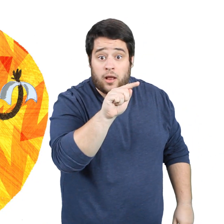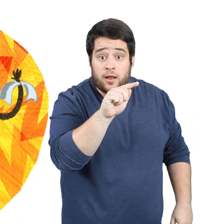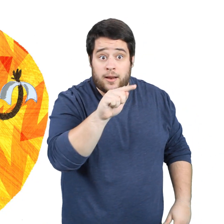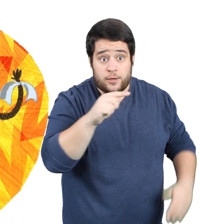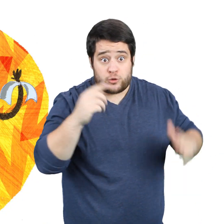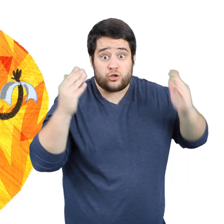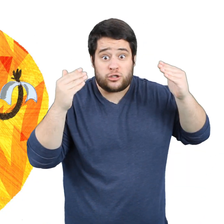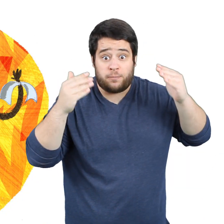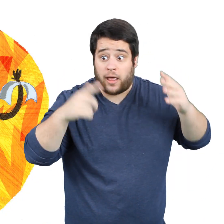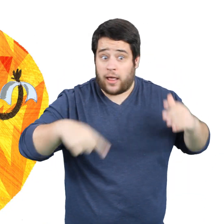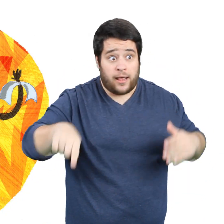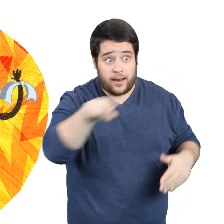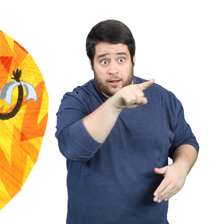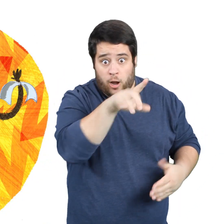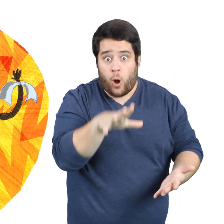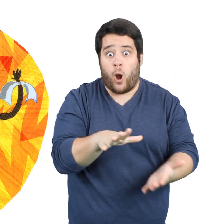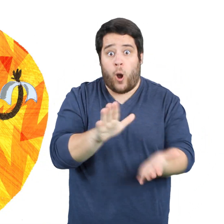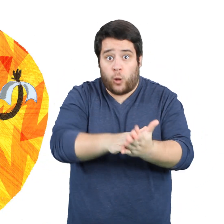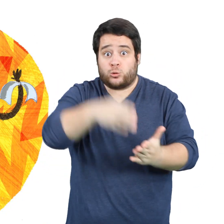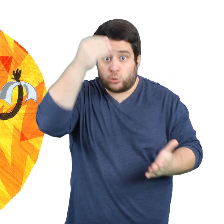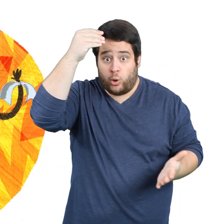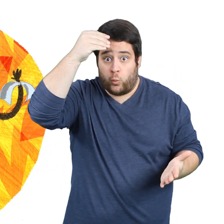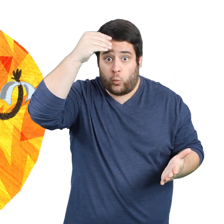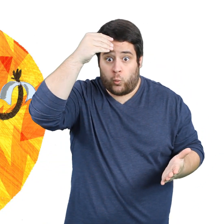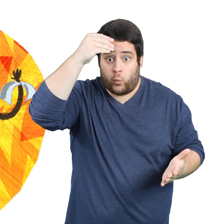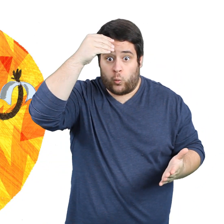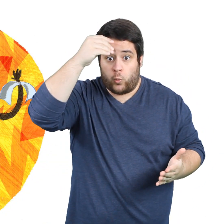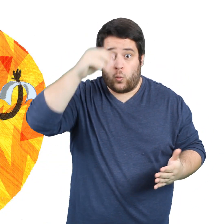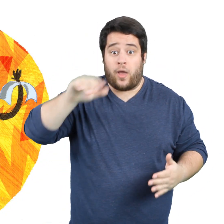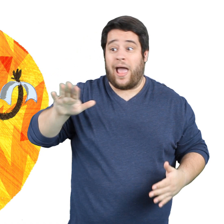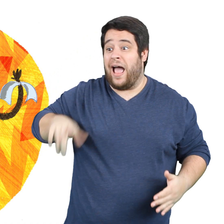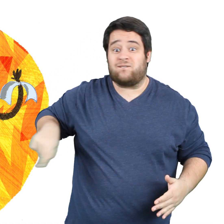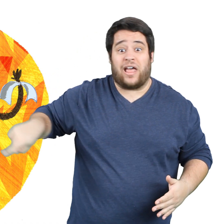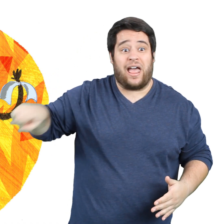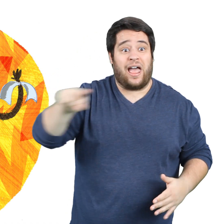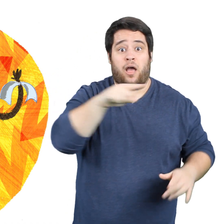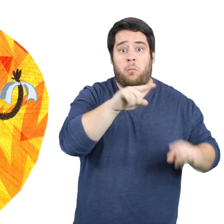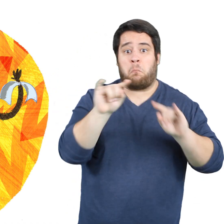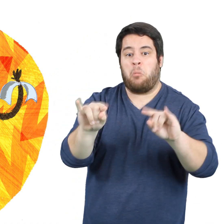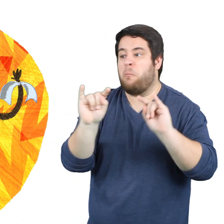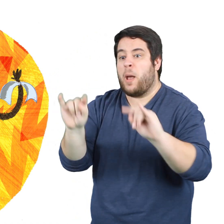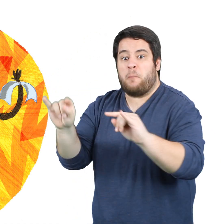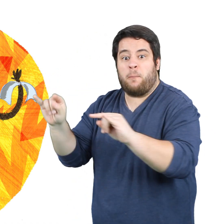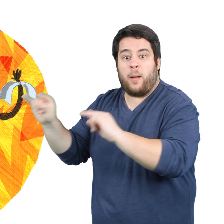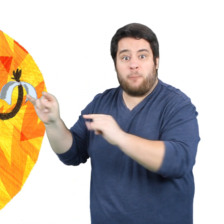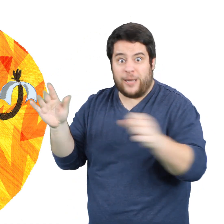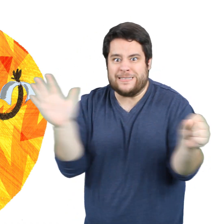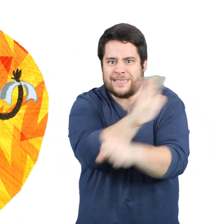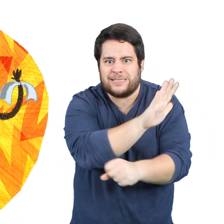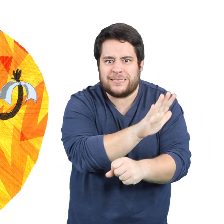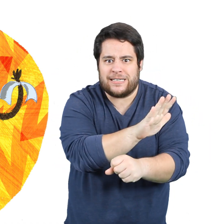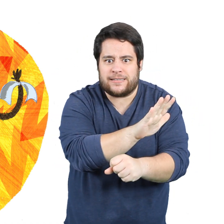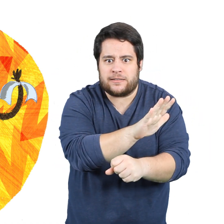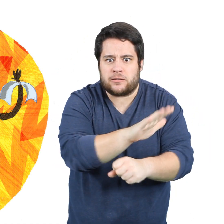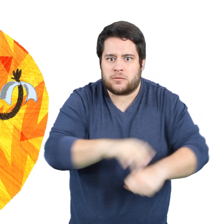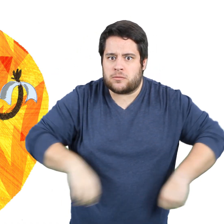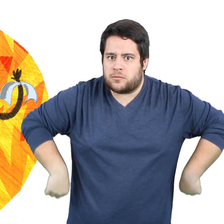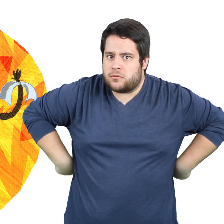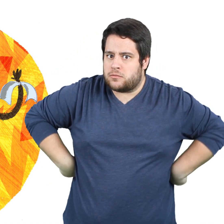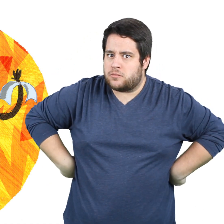« J'espère que ça te servira de leçon, » lui dit-elle. « J'en ai assez que tu te moques des enfants